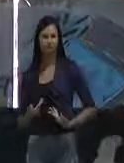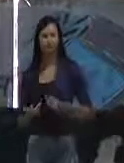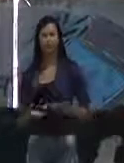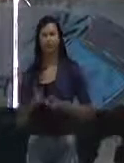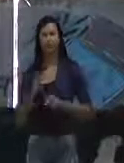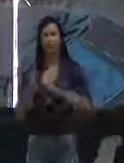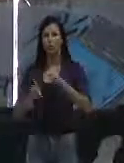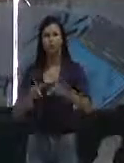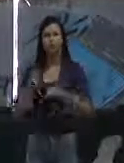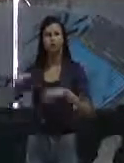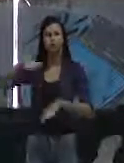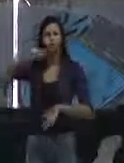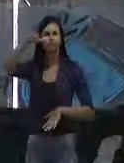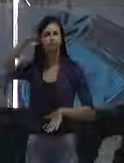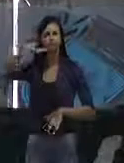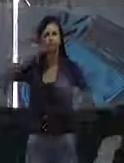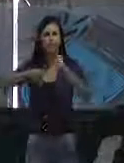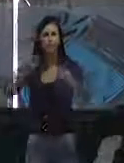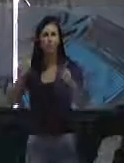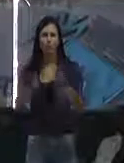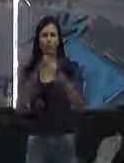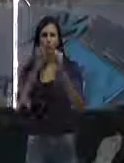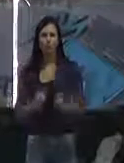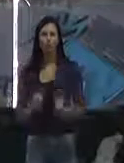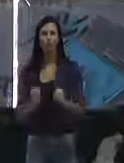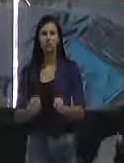é soberano e o poder emana do povo.